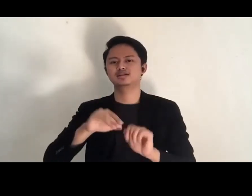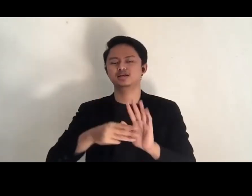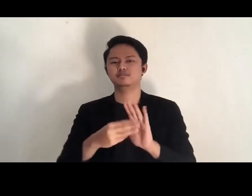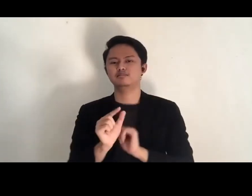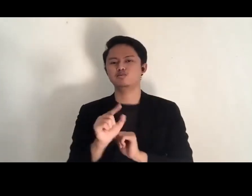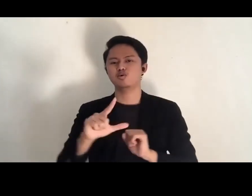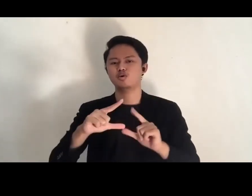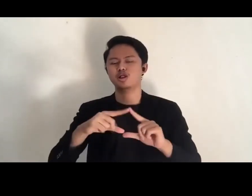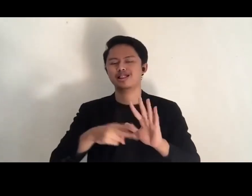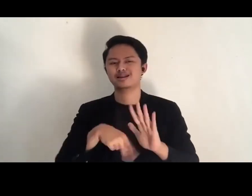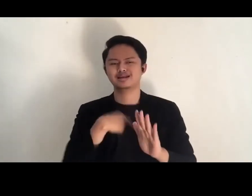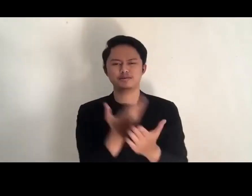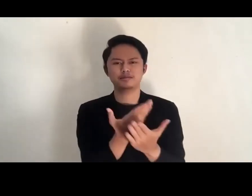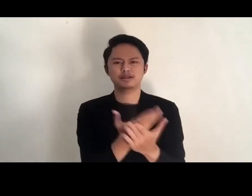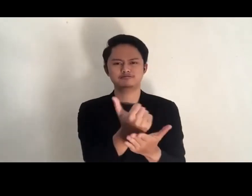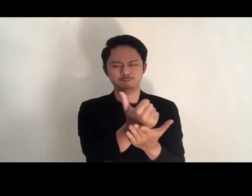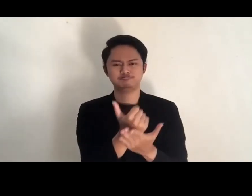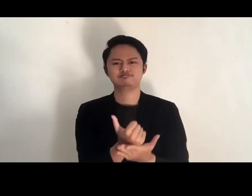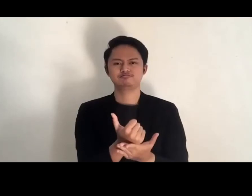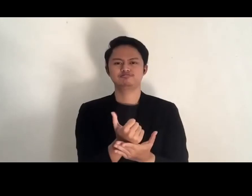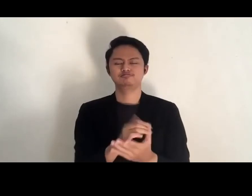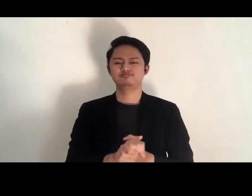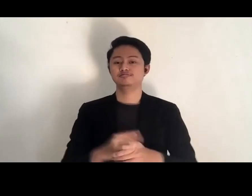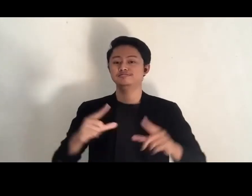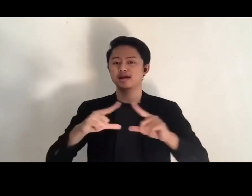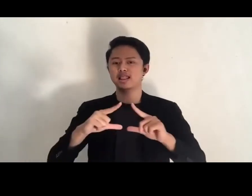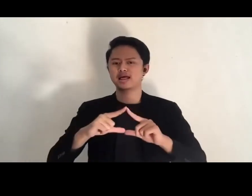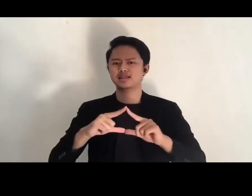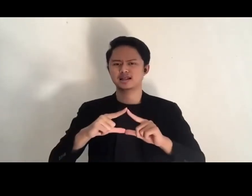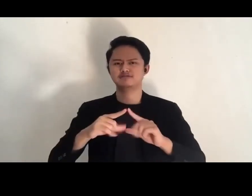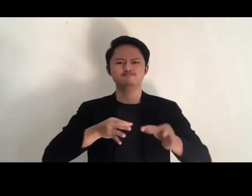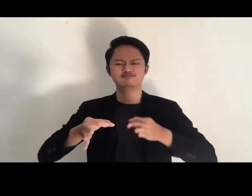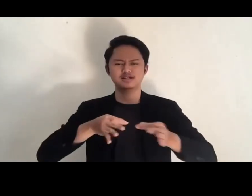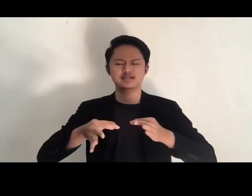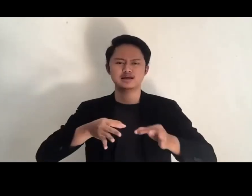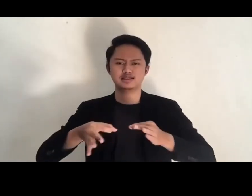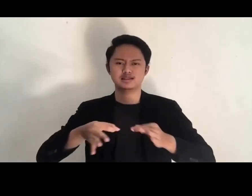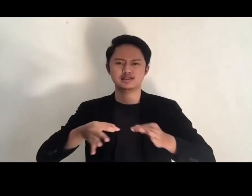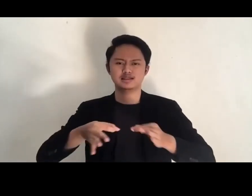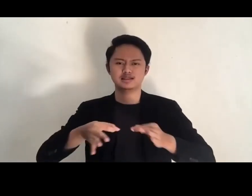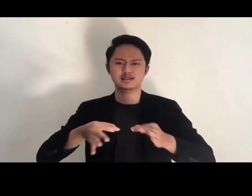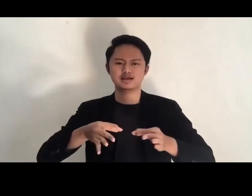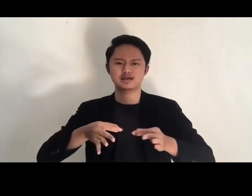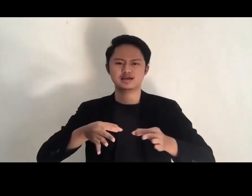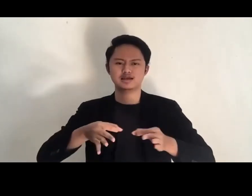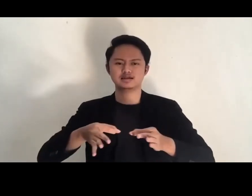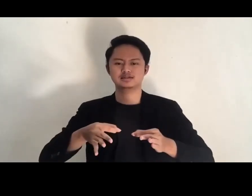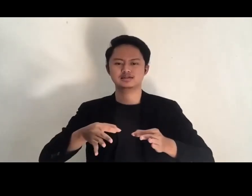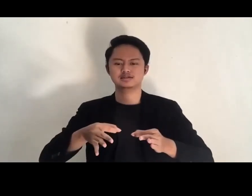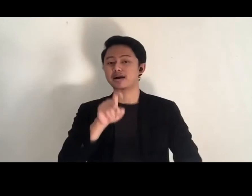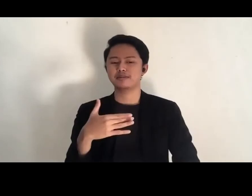Dan tools yang dipakai atau instrumen yang dipakai untuk melakukan checklist kesiapan sekolah di masa